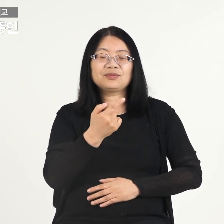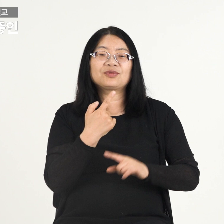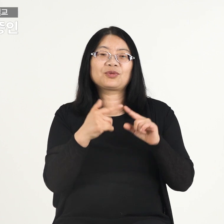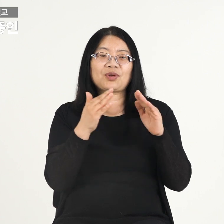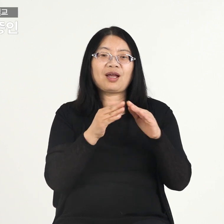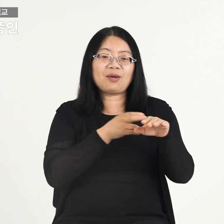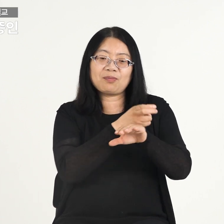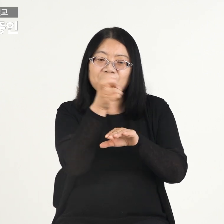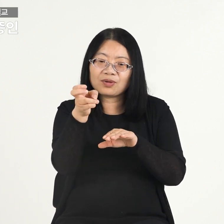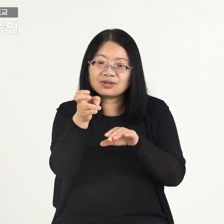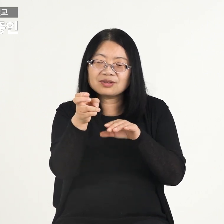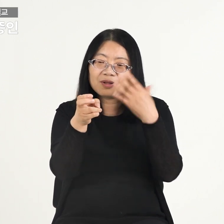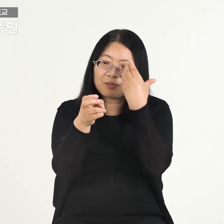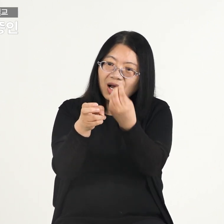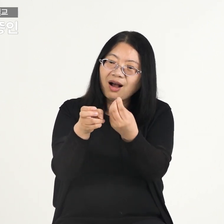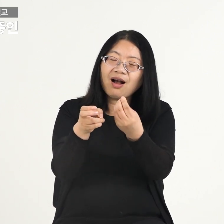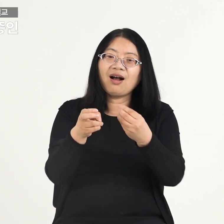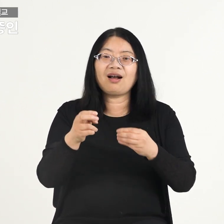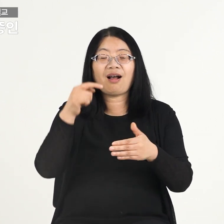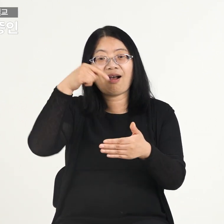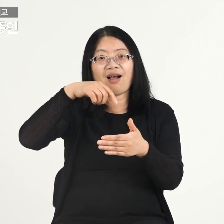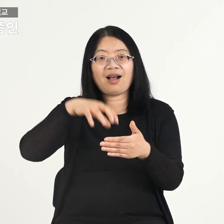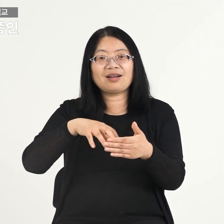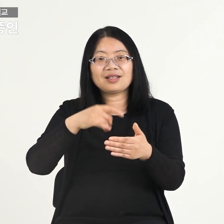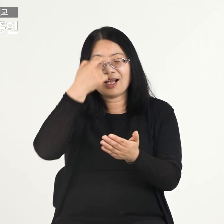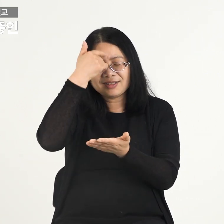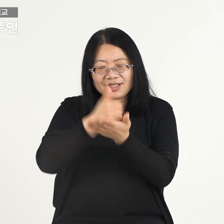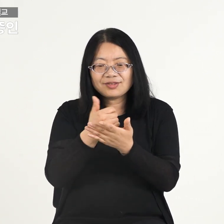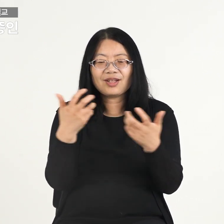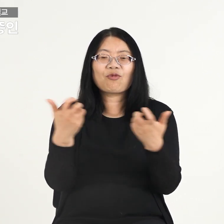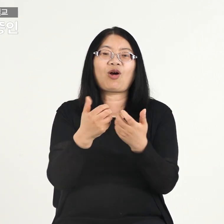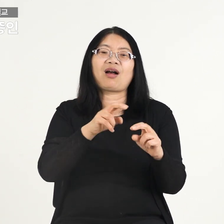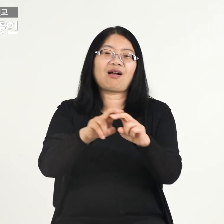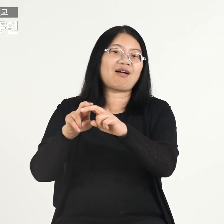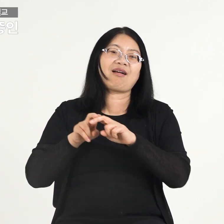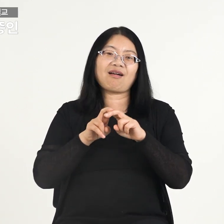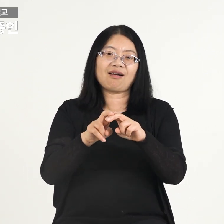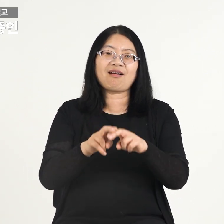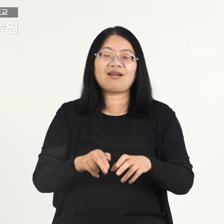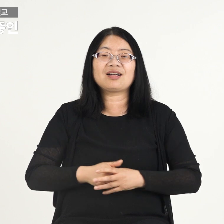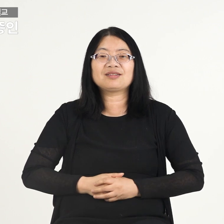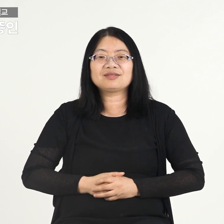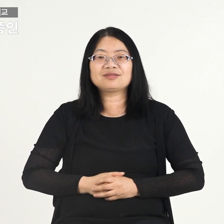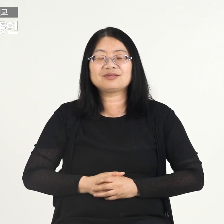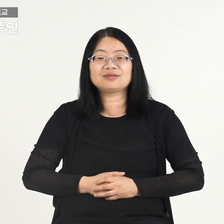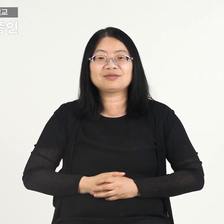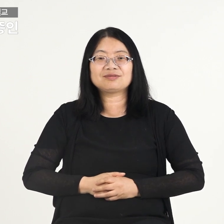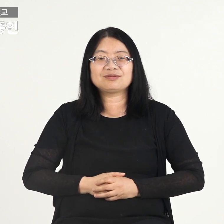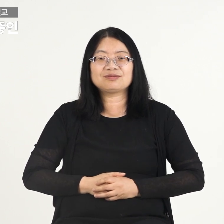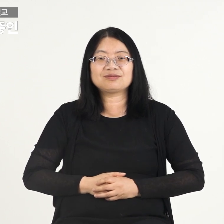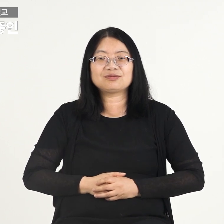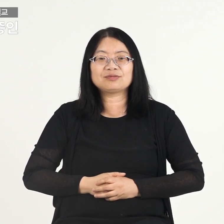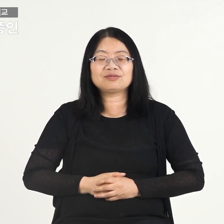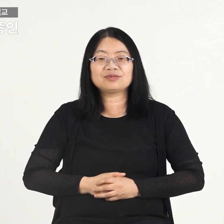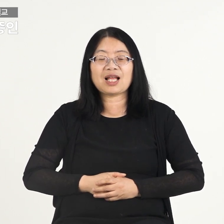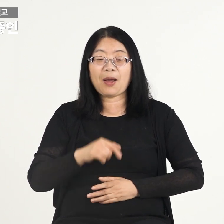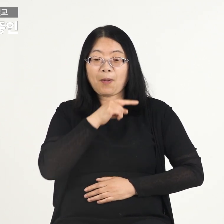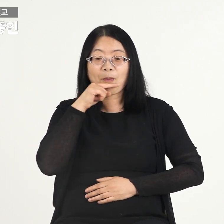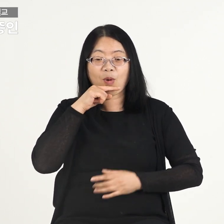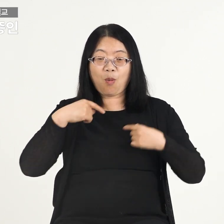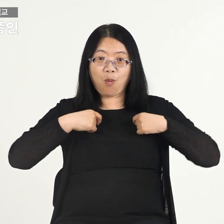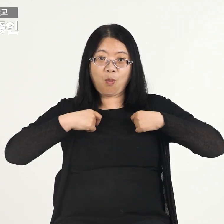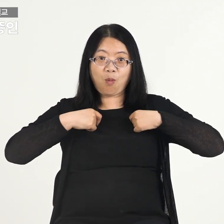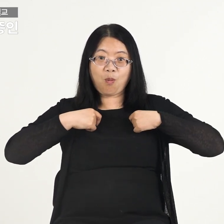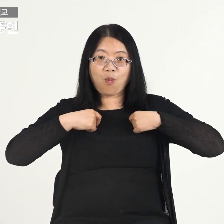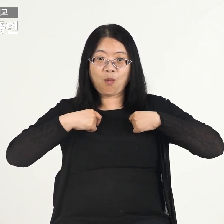지나가요. 근데 그 안에 스님들이 꽉 앉았어요. 뭐 이런 거 빨간 그 옷 같은 거